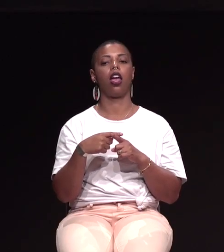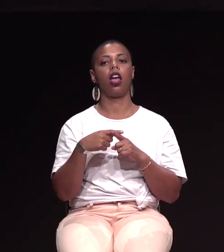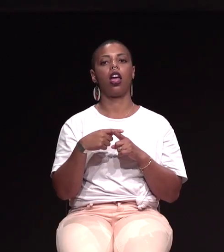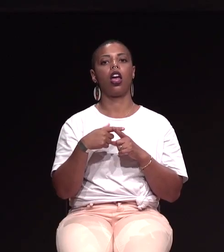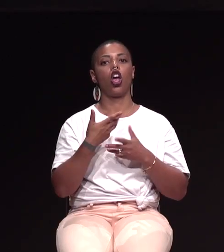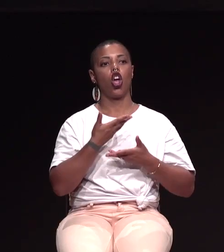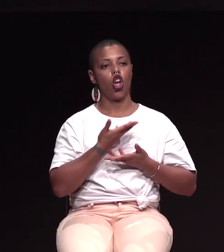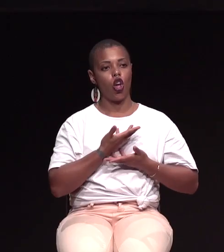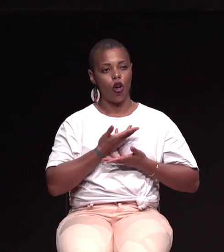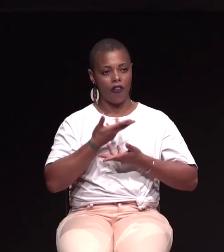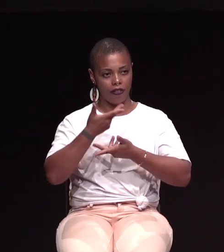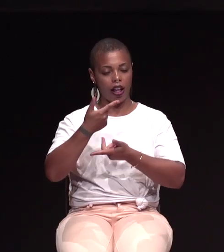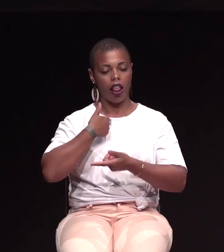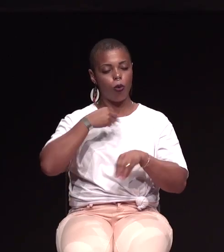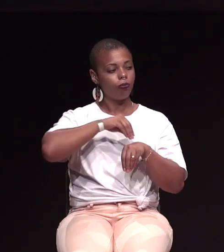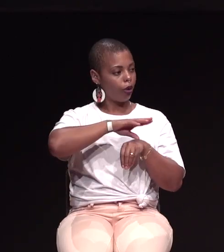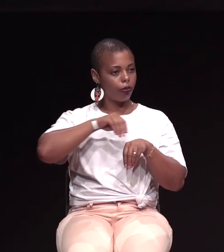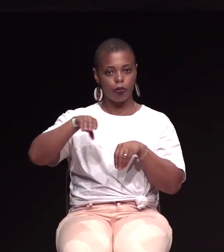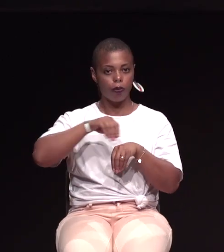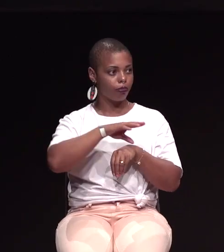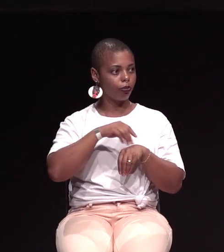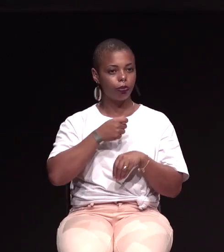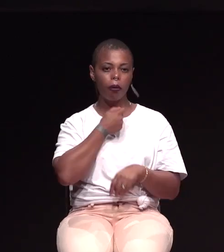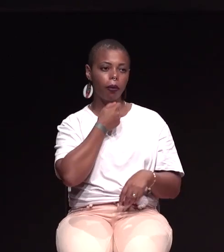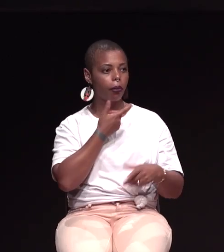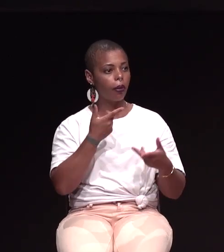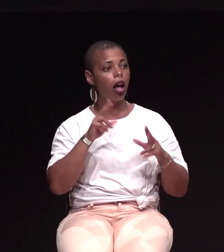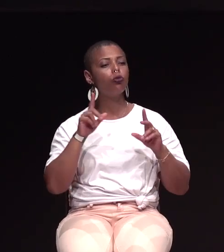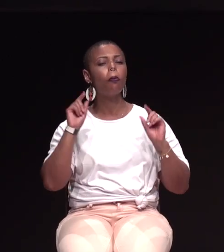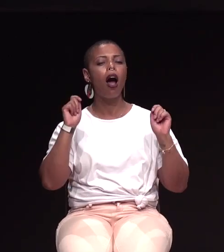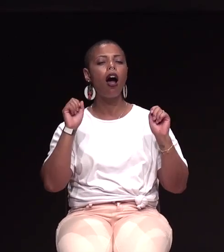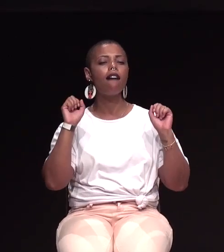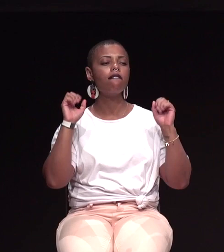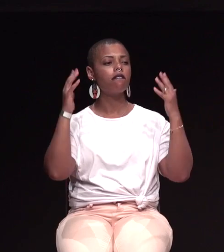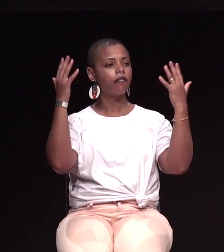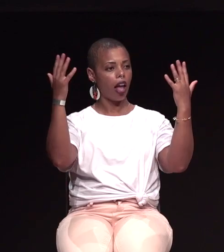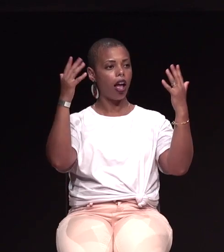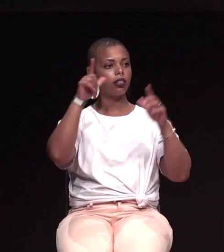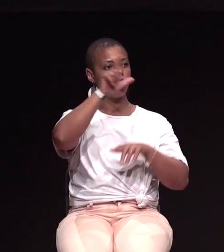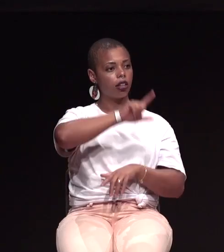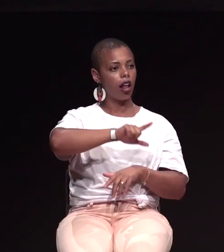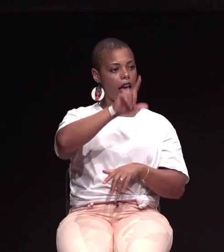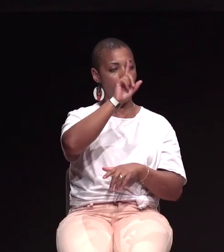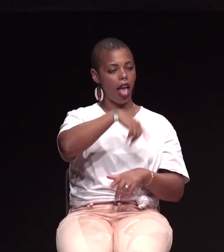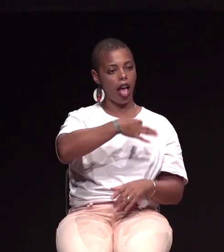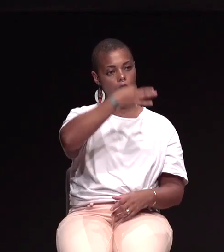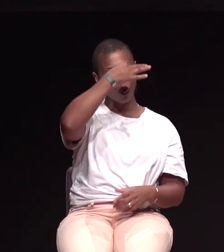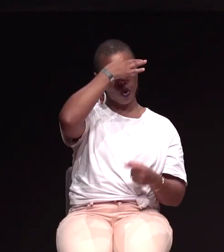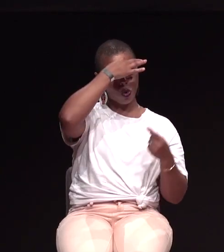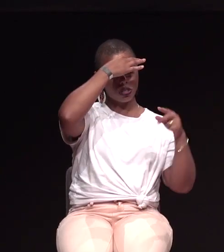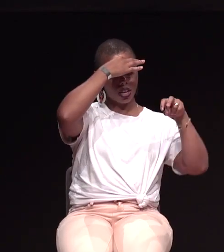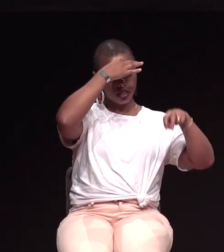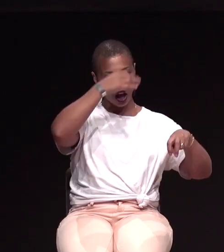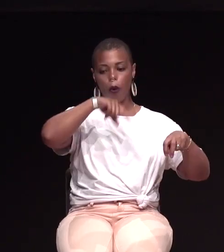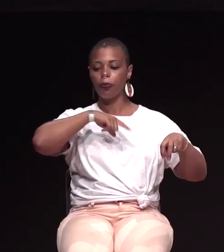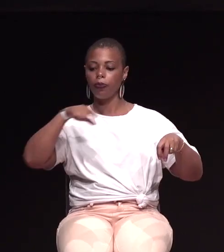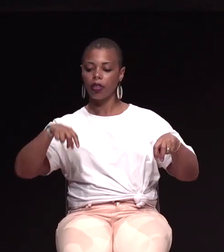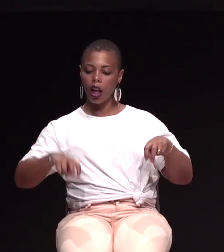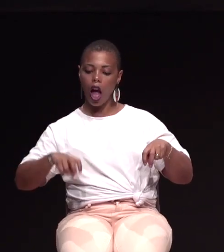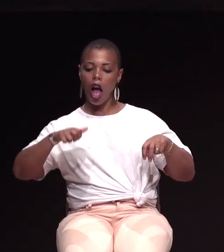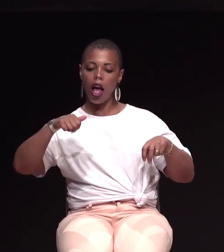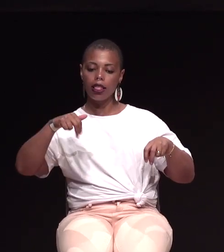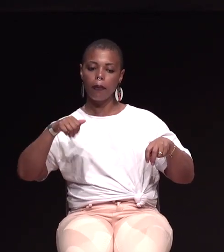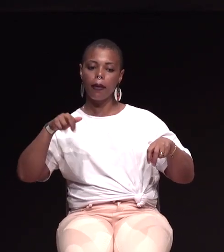para mediar uma mesa que era uma festa literária aí, que era uma mesa de Conceição e Ana Maria Gonçalves. E